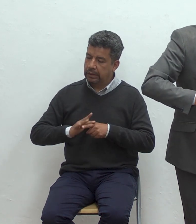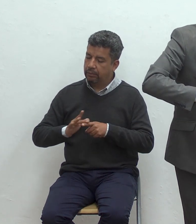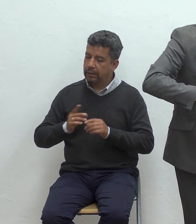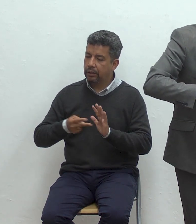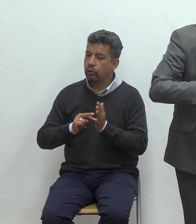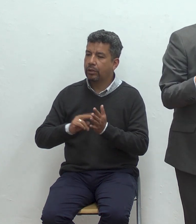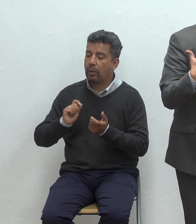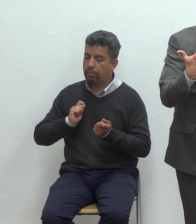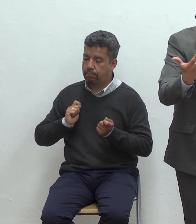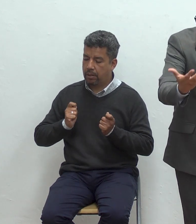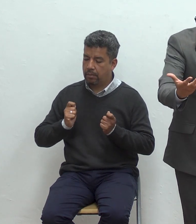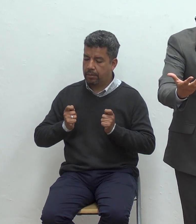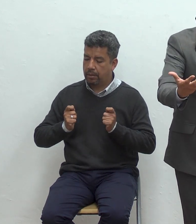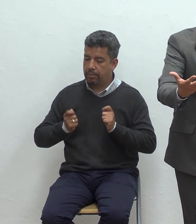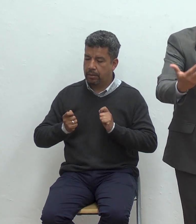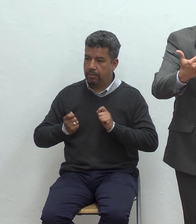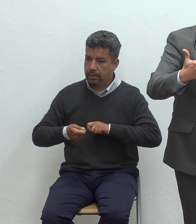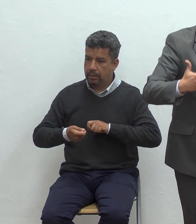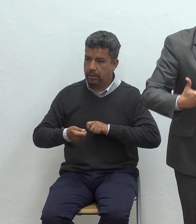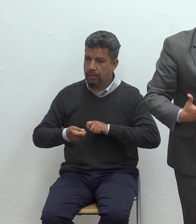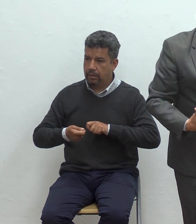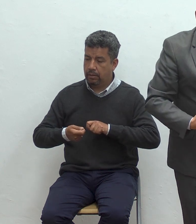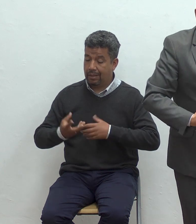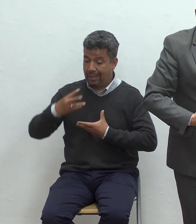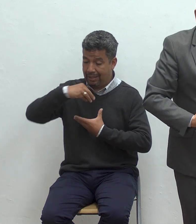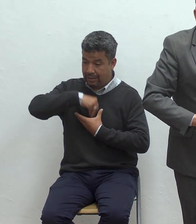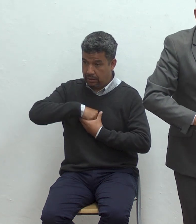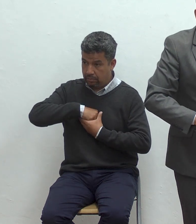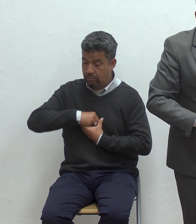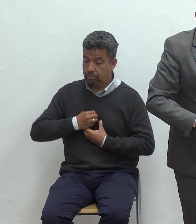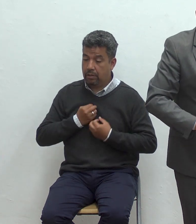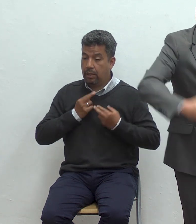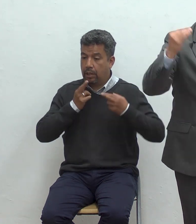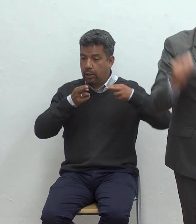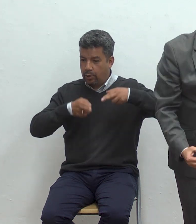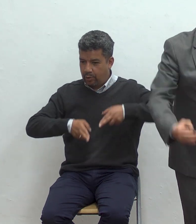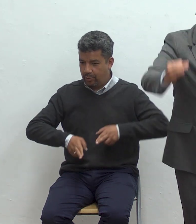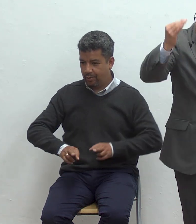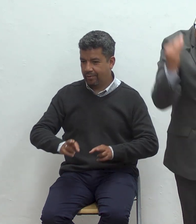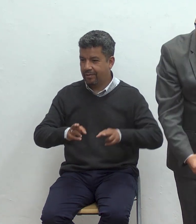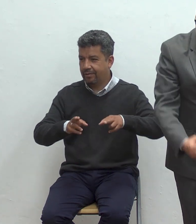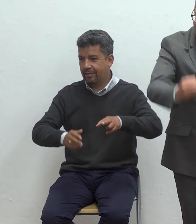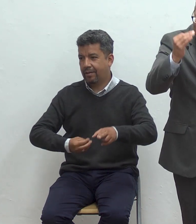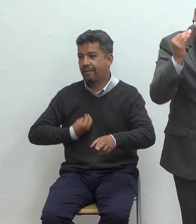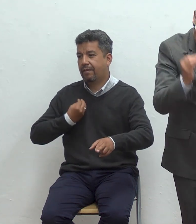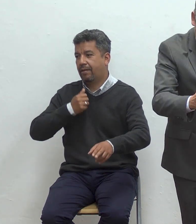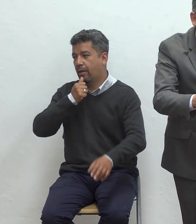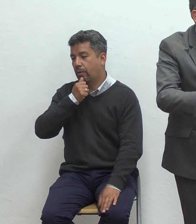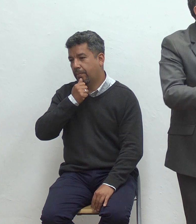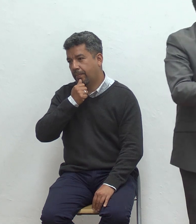¿qué? Transformados. Y de nuestro interior comienzan a correr ¿qué? Ríos de agua.